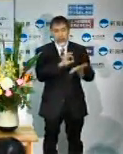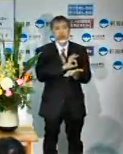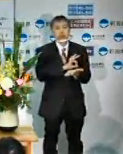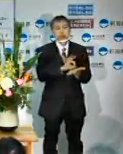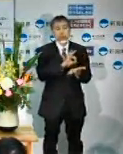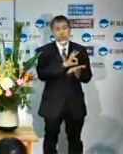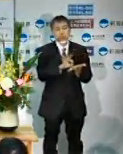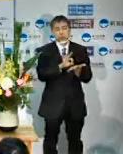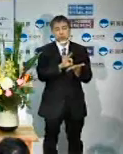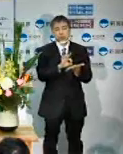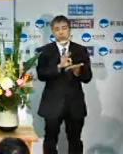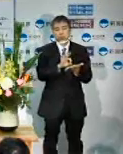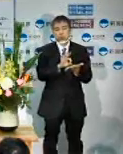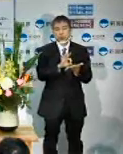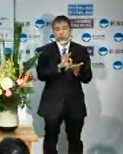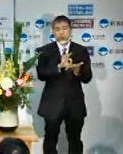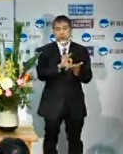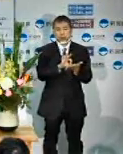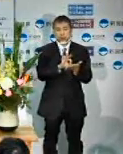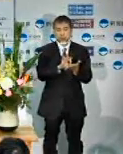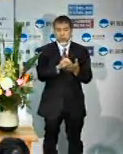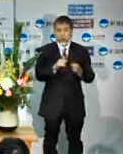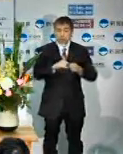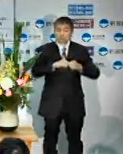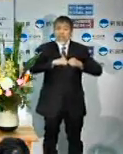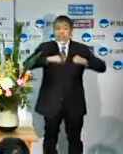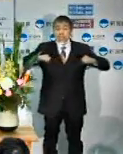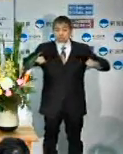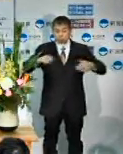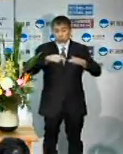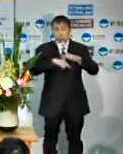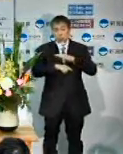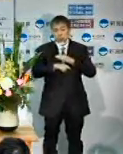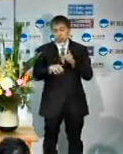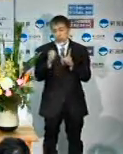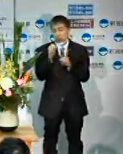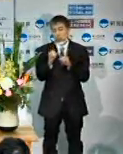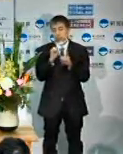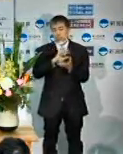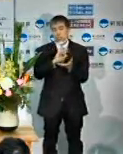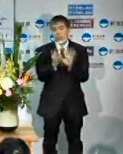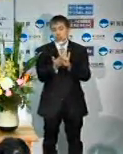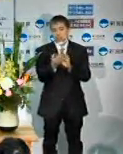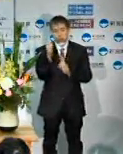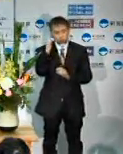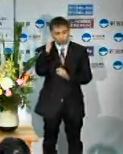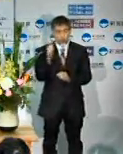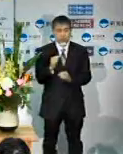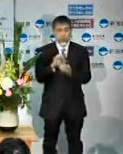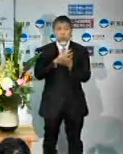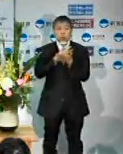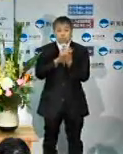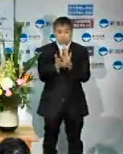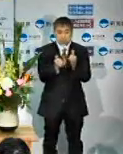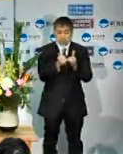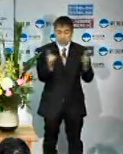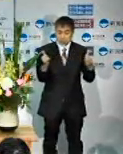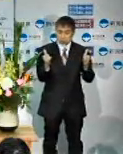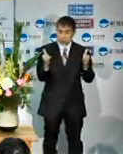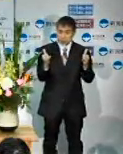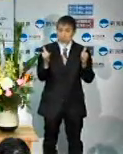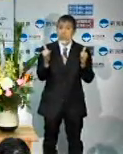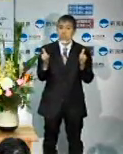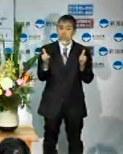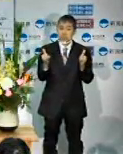というところも、まあ、一種の広い意味でのデジタル化なんですけれども、それも意識しています。これらが県民の、まあ、まさ